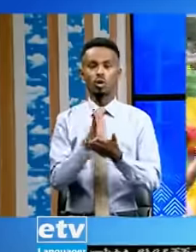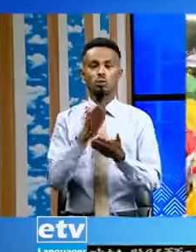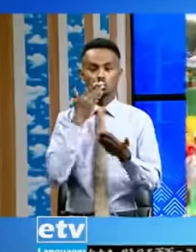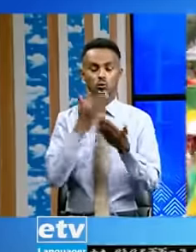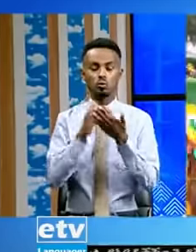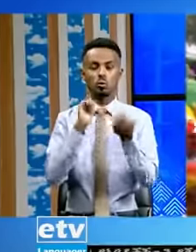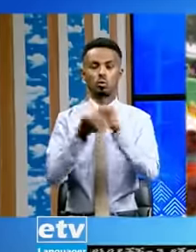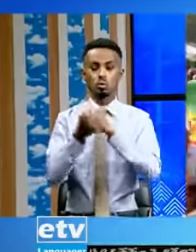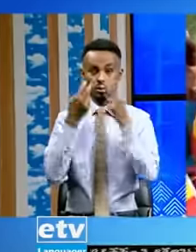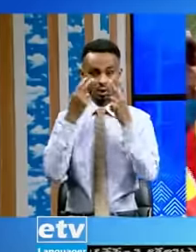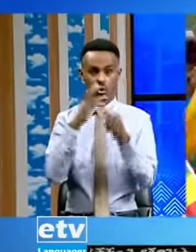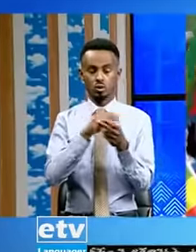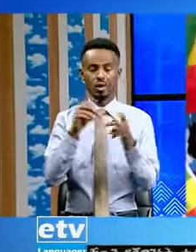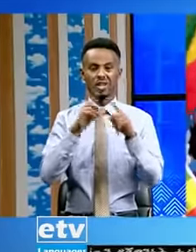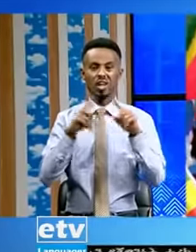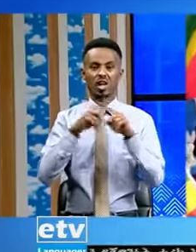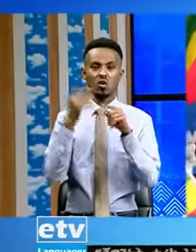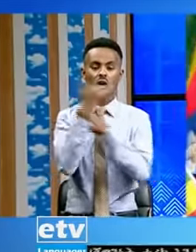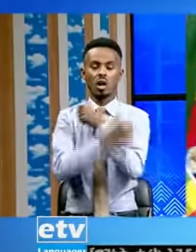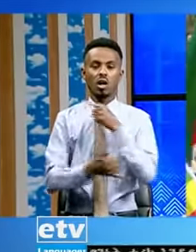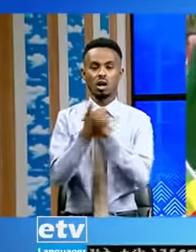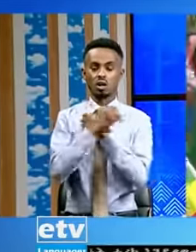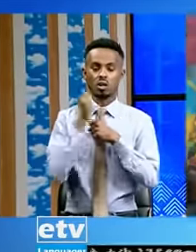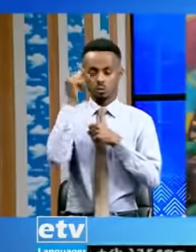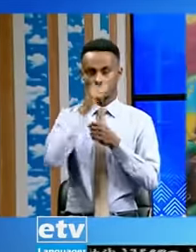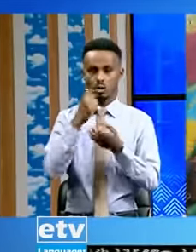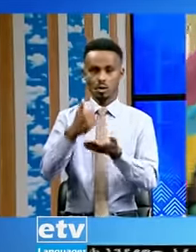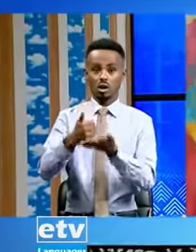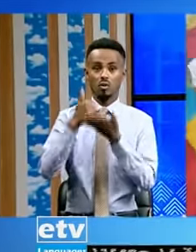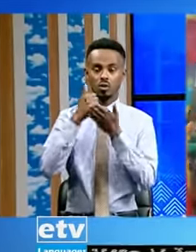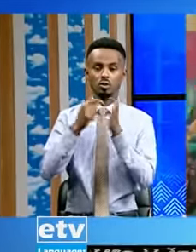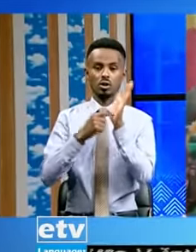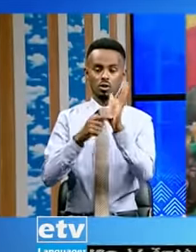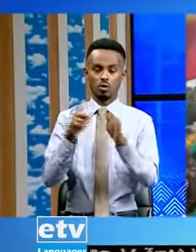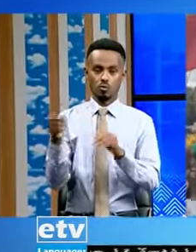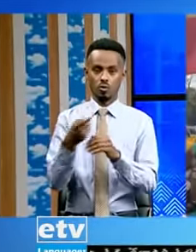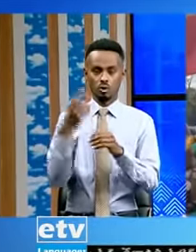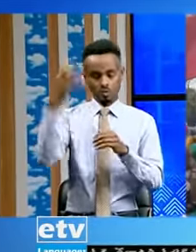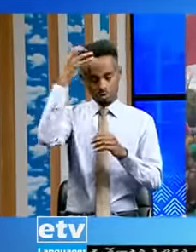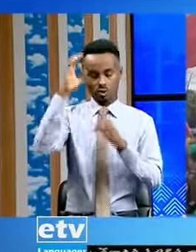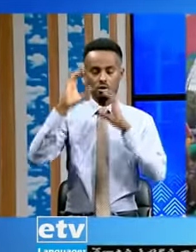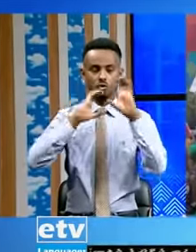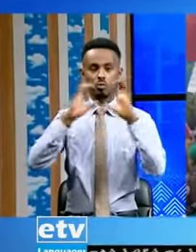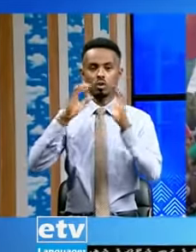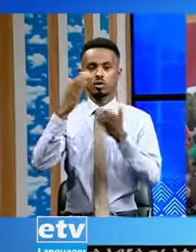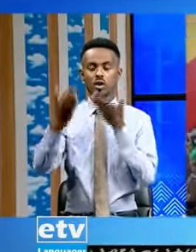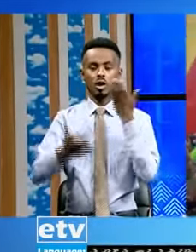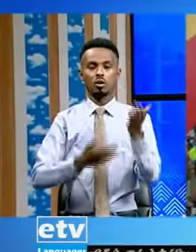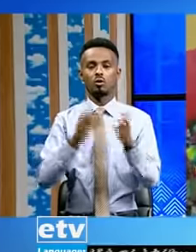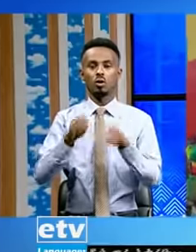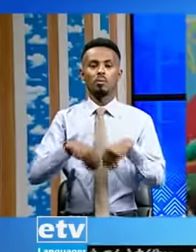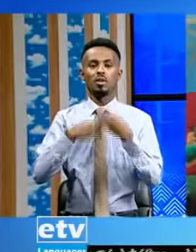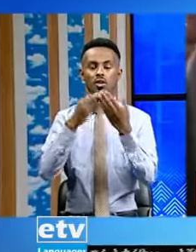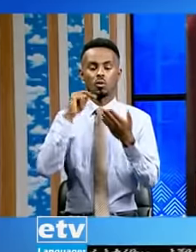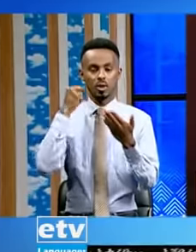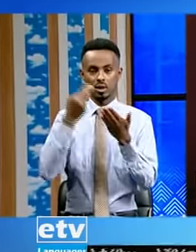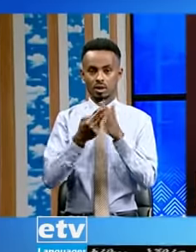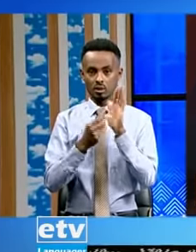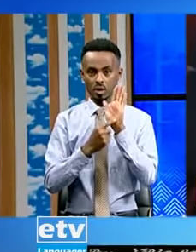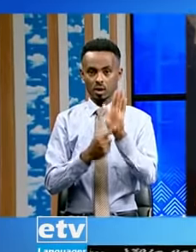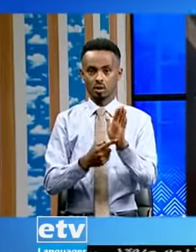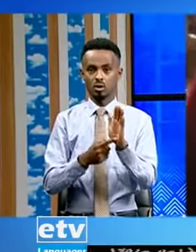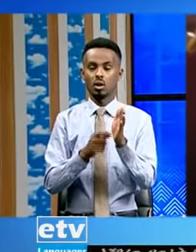ለውጥ መታየቱንና የተለያዩ ሀገራት ለኢትዮጵያ ድጋፋቸውን የገለጹ መሆኑን የመንግስት ኮሙኒኬሽን አገልግሎት በሰጠው መግለጫ